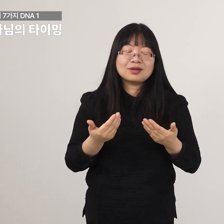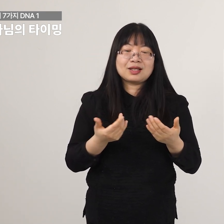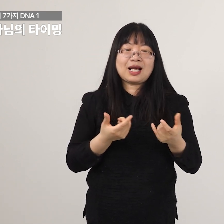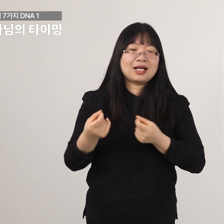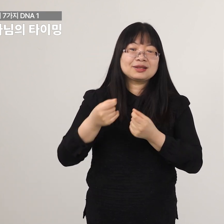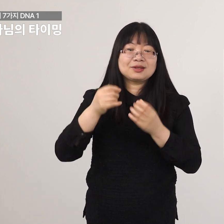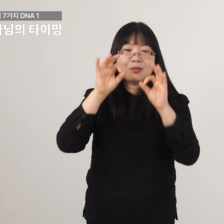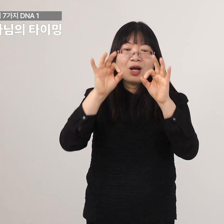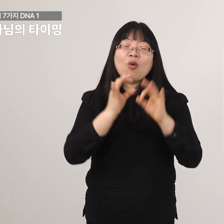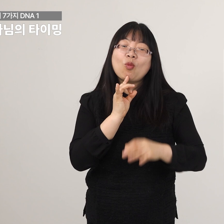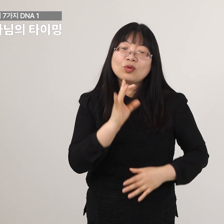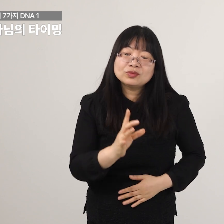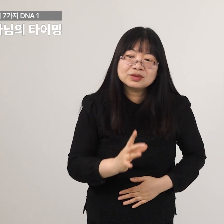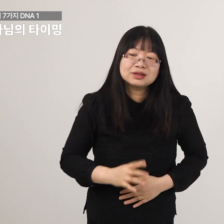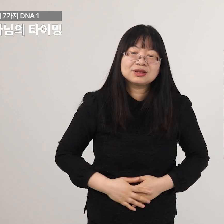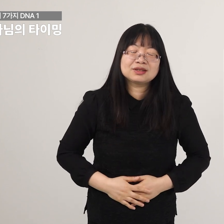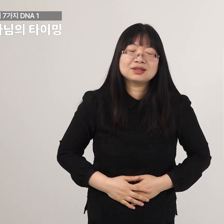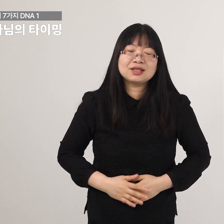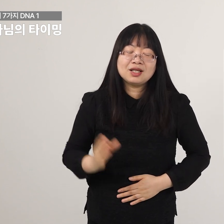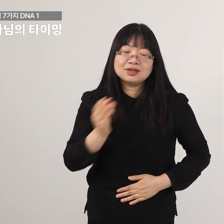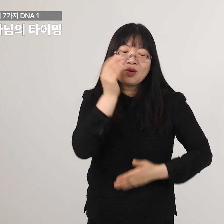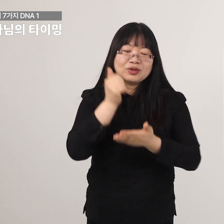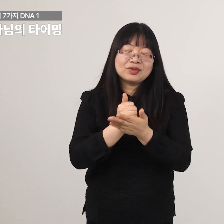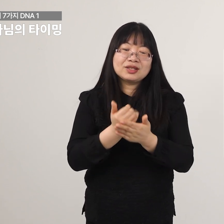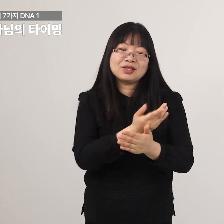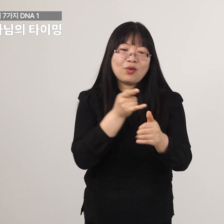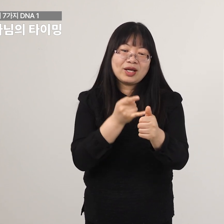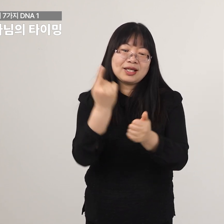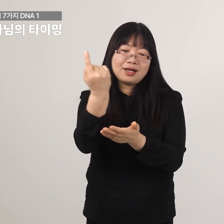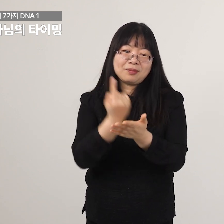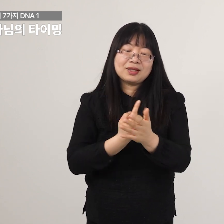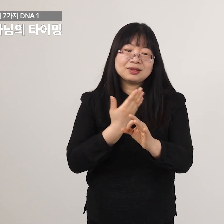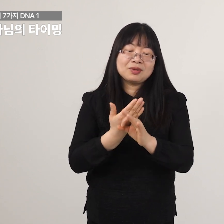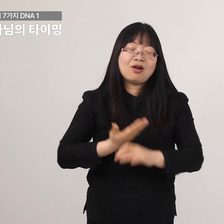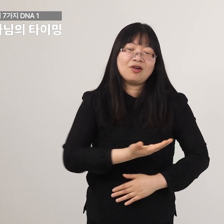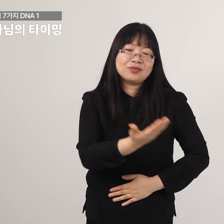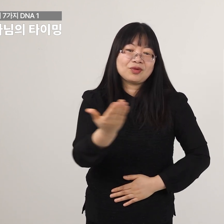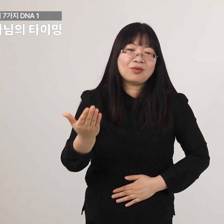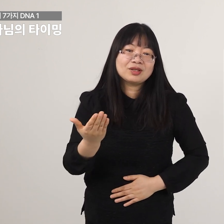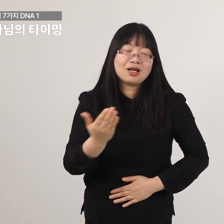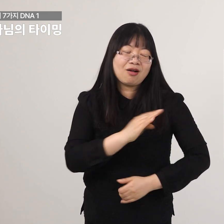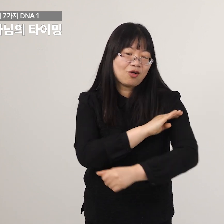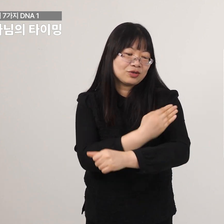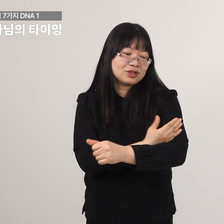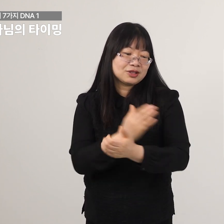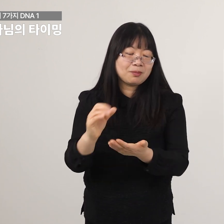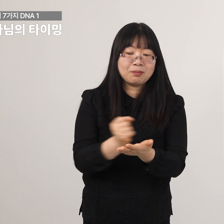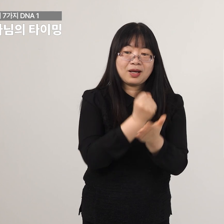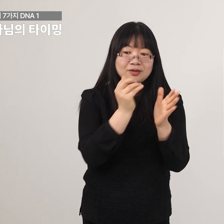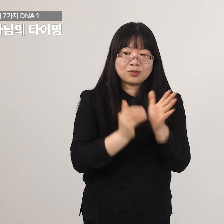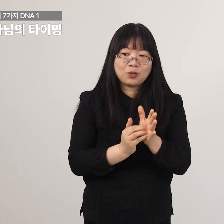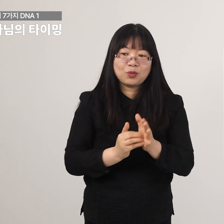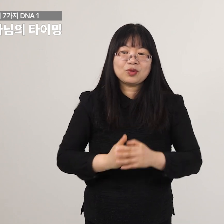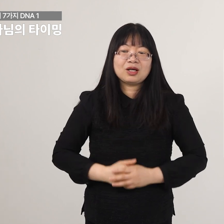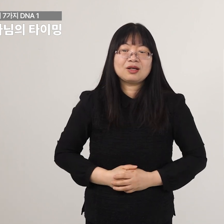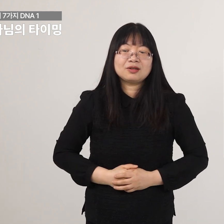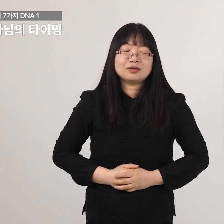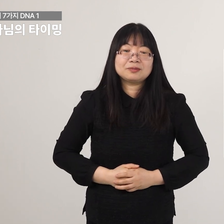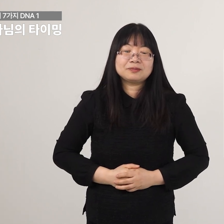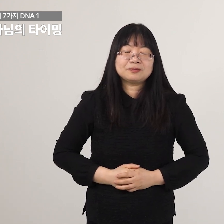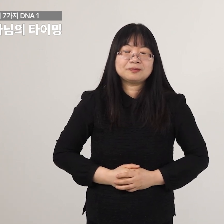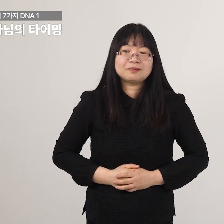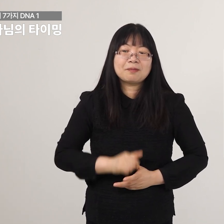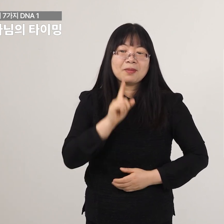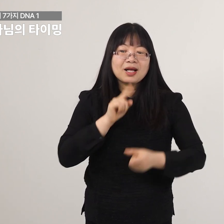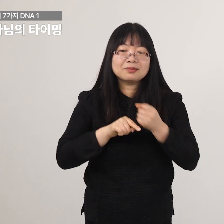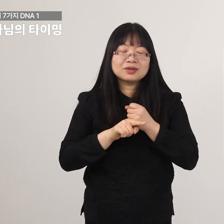보십시다. 오직 성령이 너희에게 임하시면 너희가 권능을 받고. 그